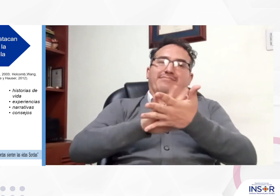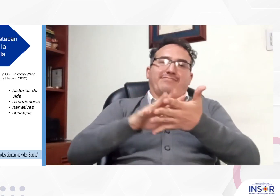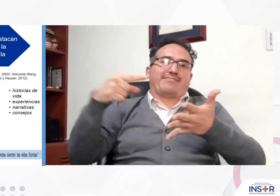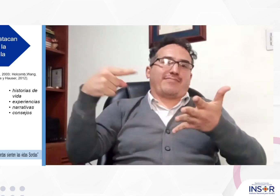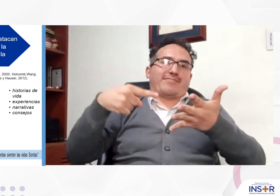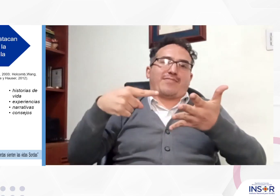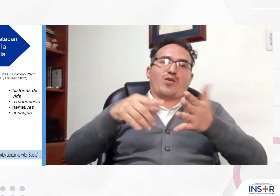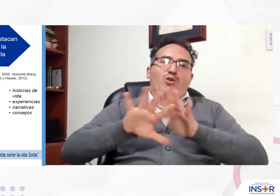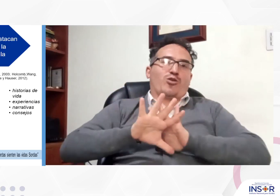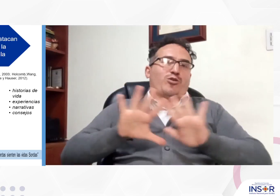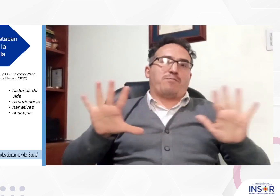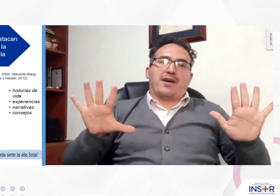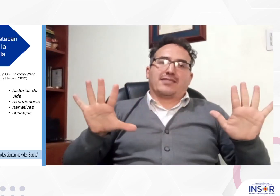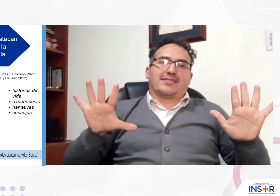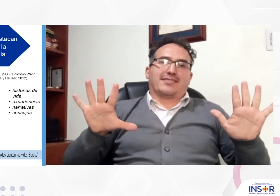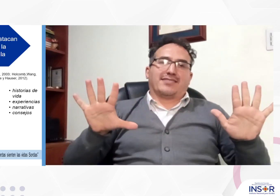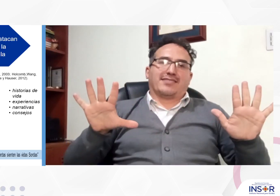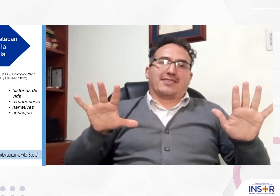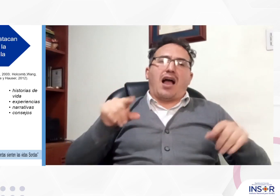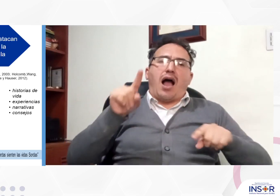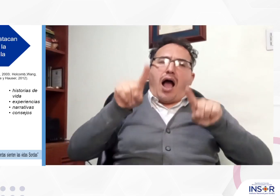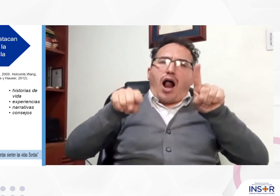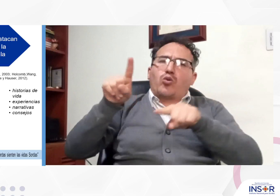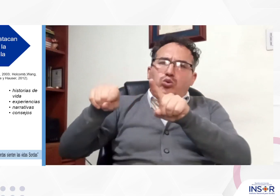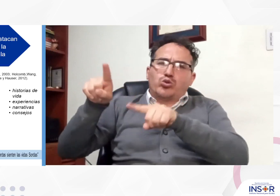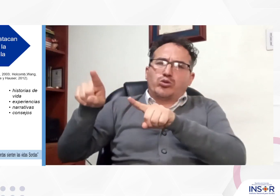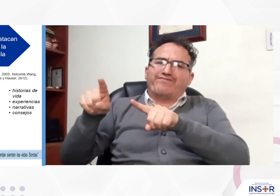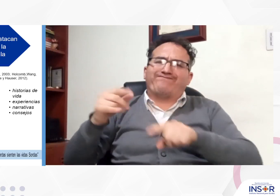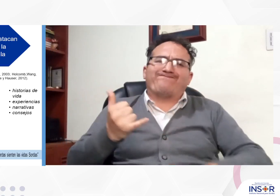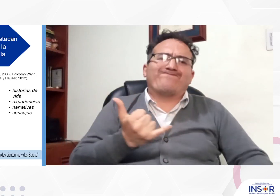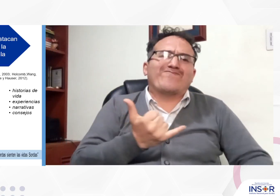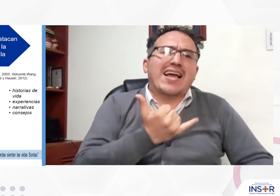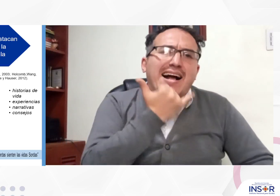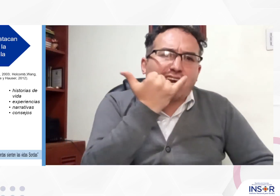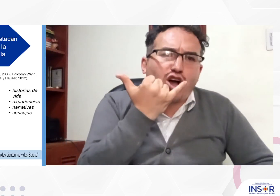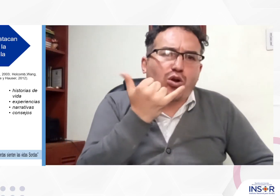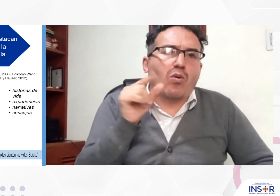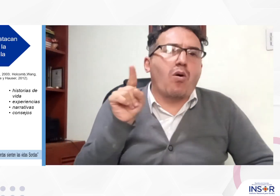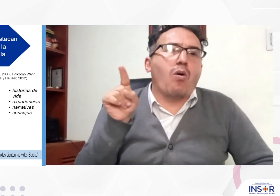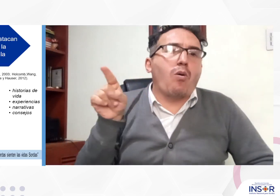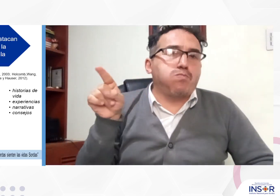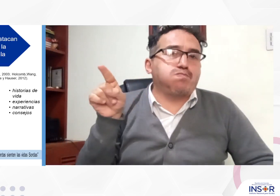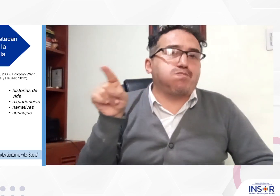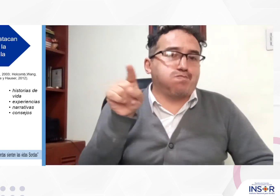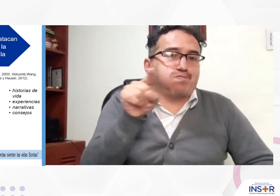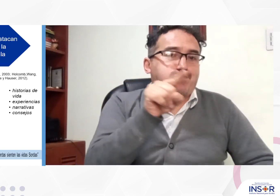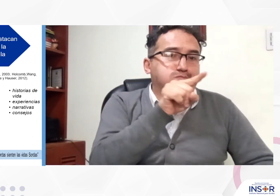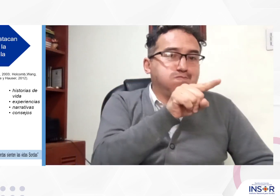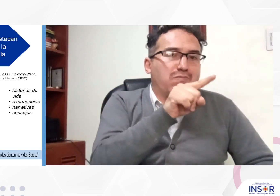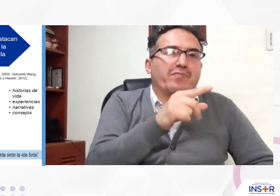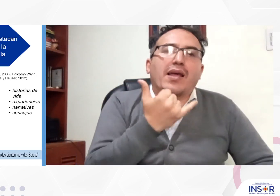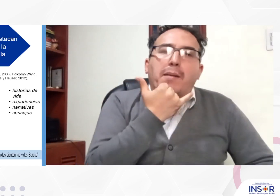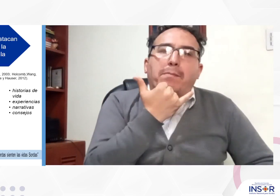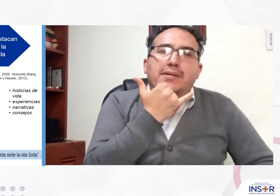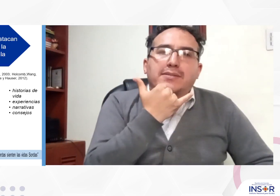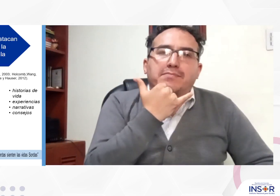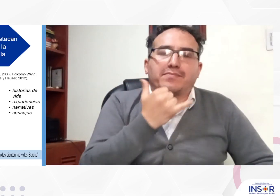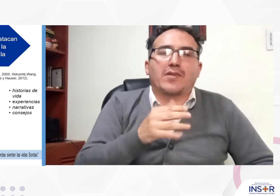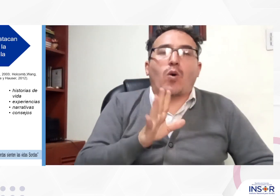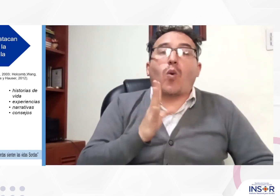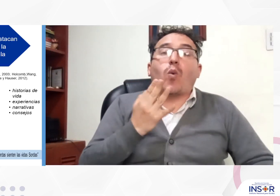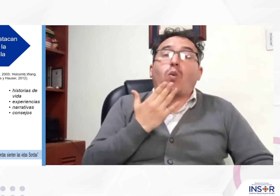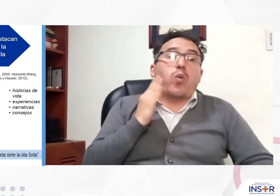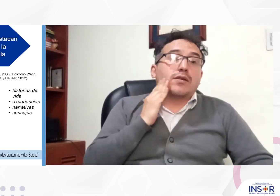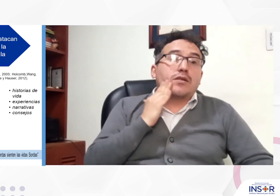porque pues todo se hizo a partir de la lengua de señas. Algunos de ellos o algunos investigadores cometen